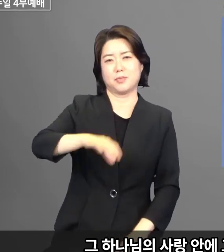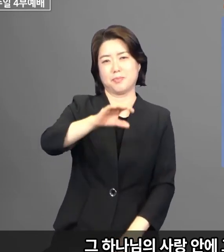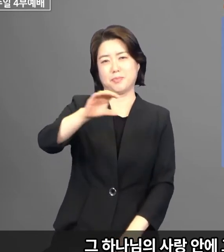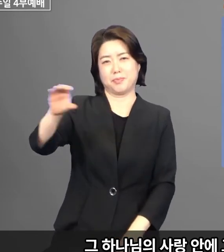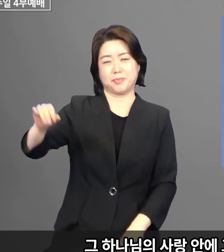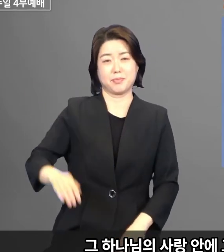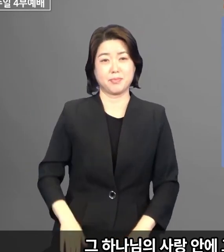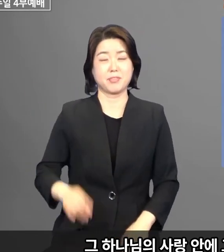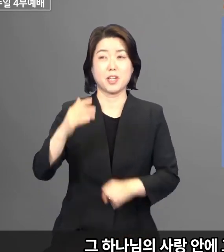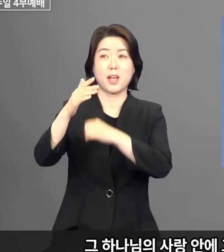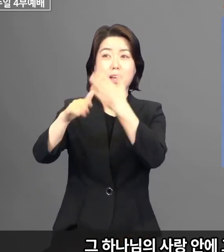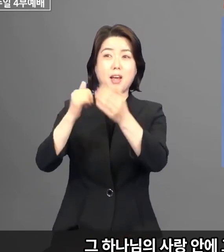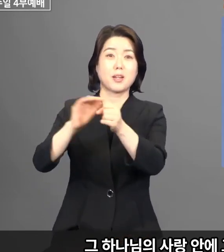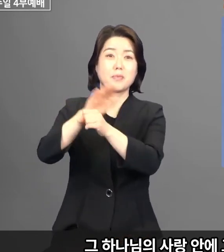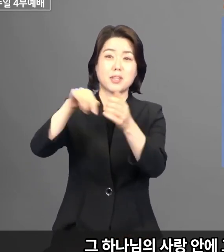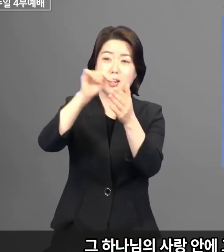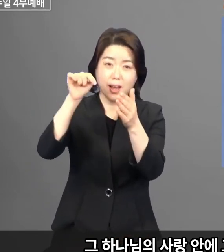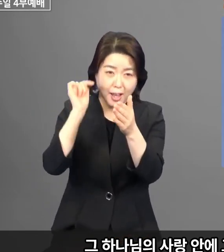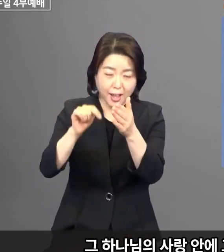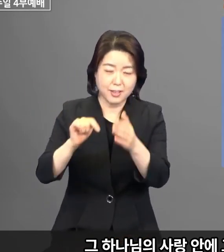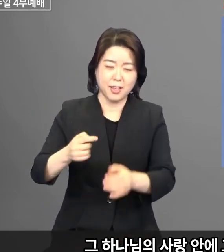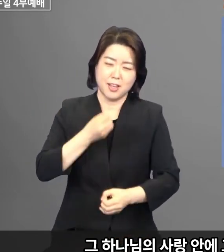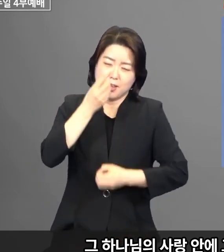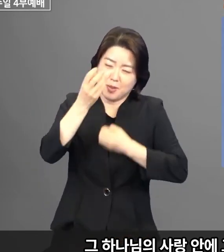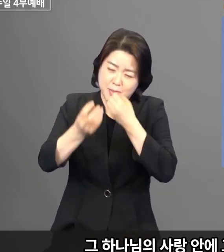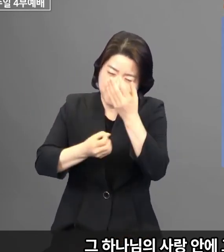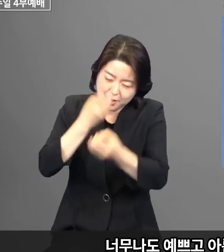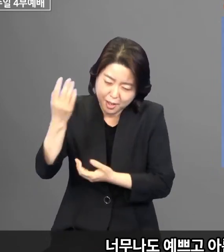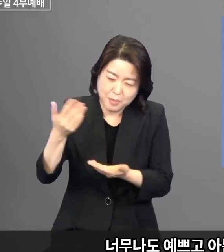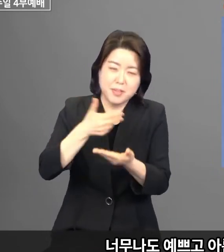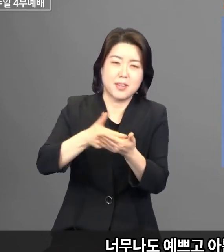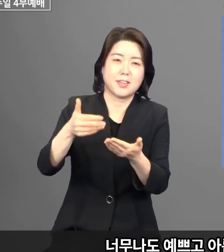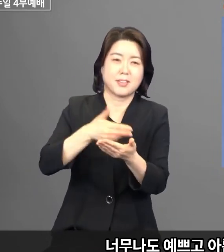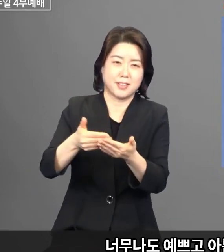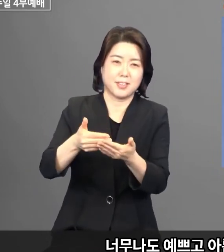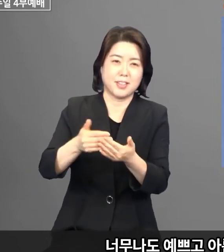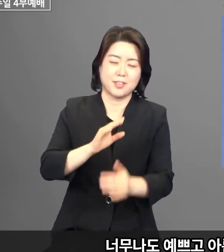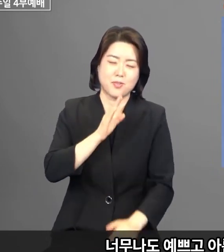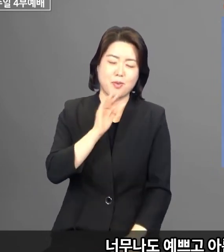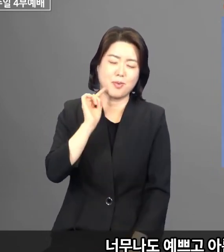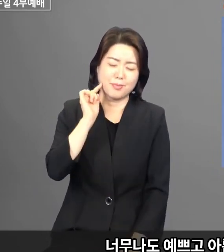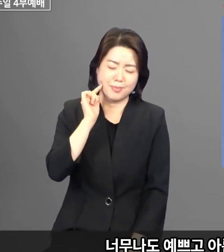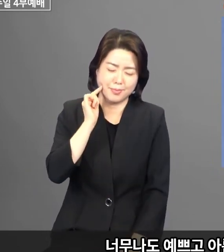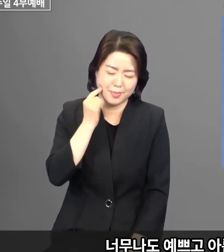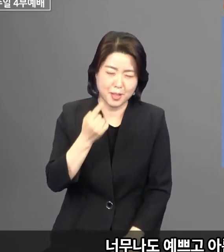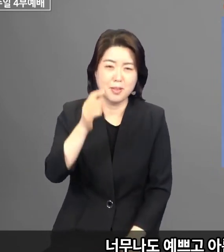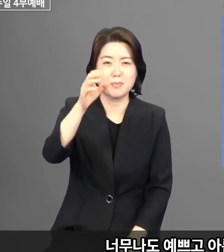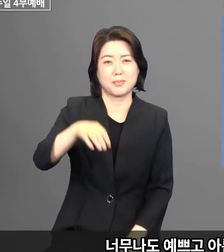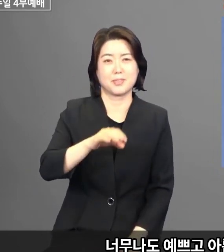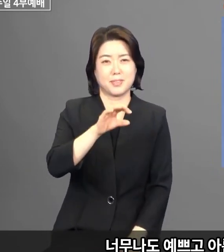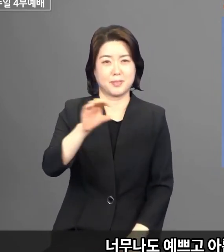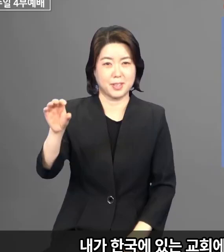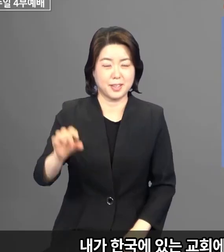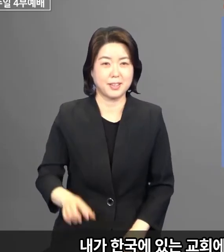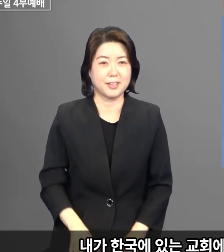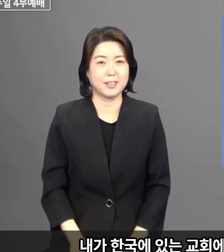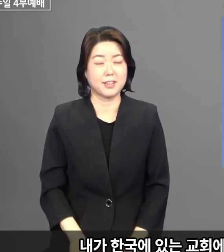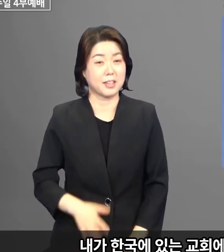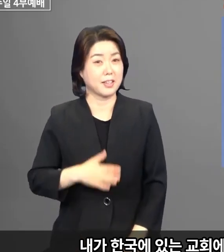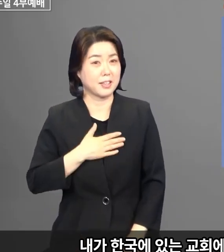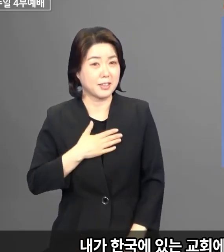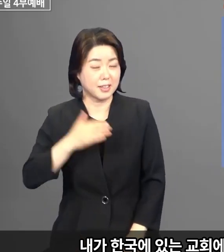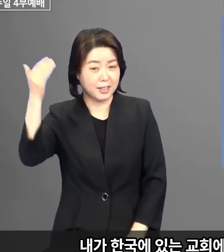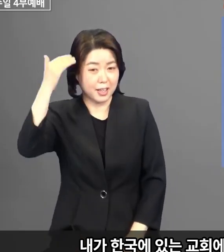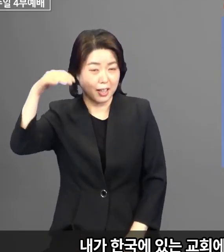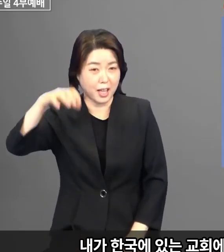그 하나님의 사랑 안에 그 사랑을 고백하며 그린 너무나도 예쁘고 아름다운 십자가입니다. 내가